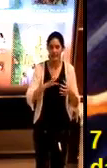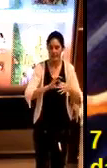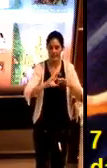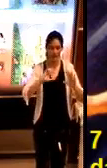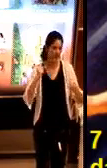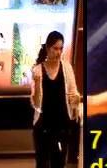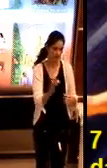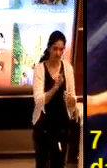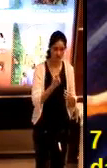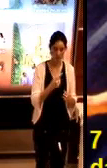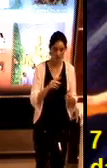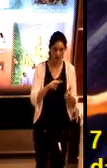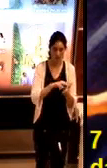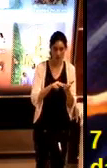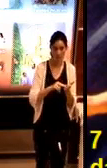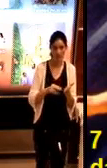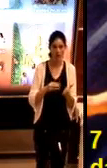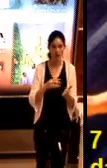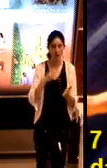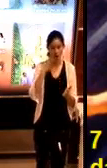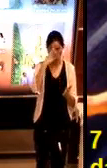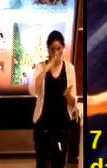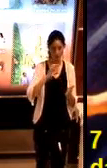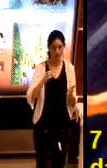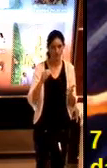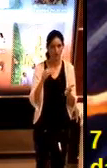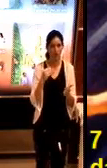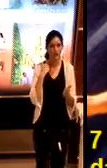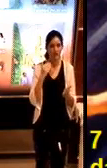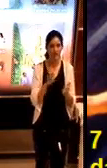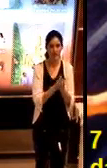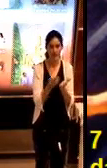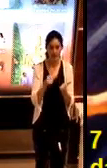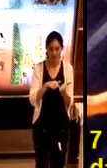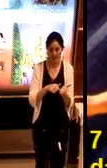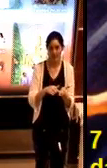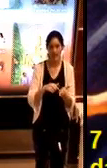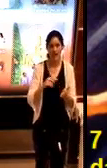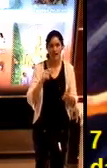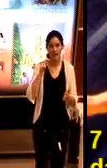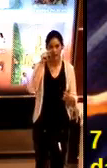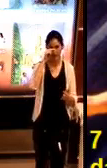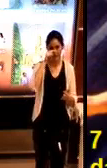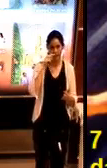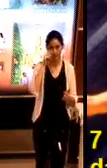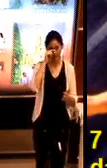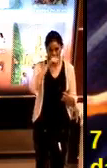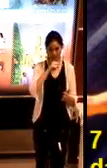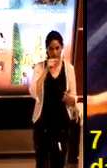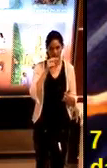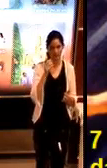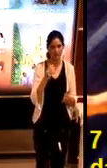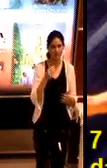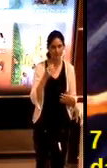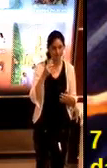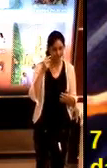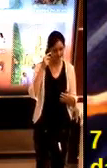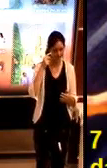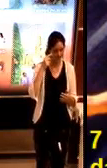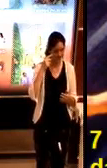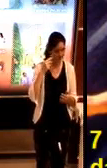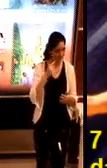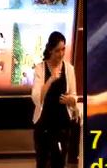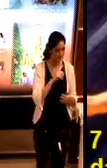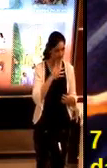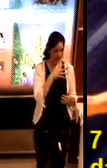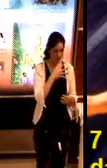14, 7 leemos de esta manera. Diciendo a gran voz, temed a Dios y dadle gloria, porque la hora de